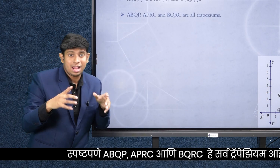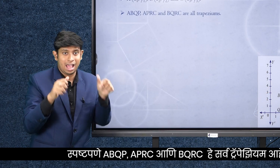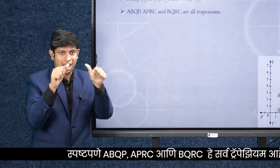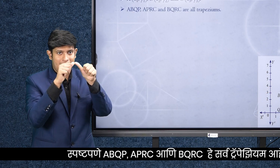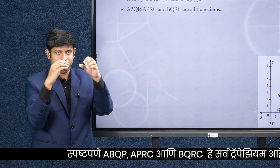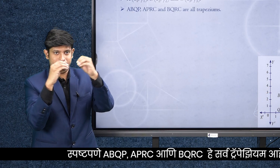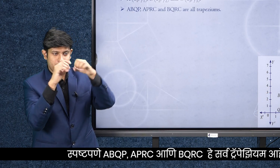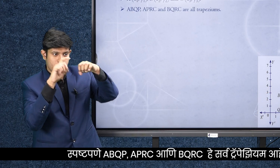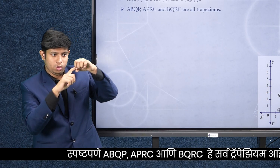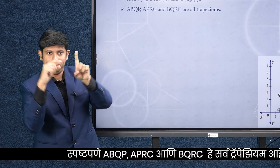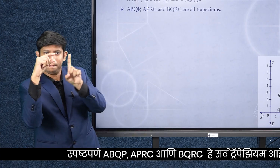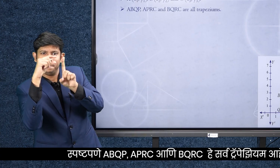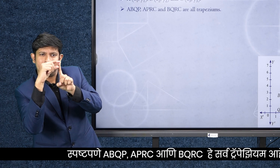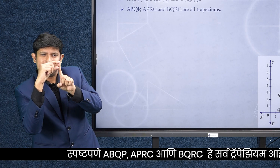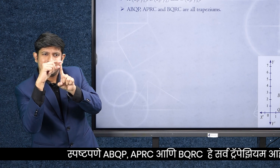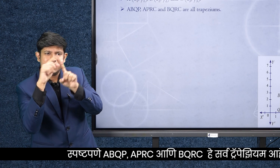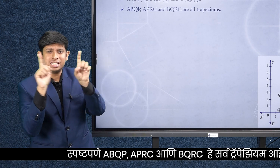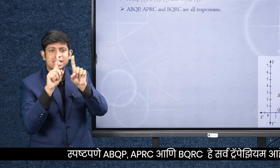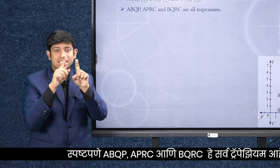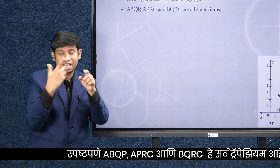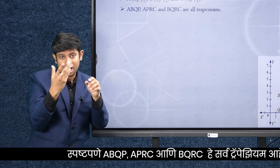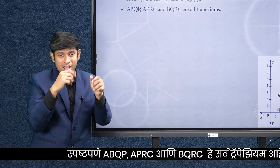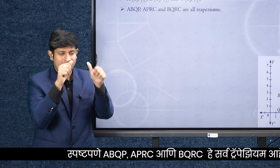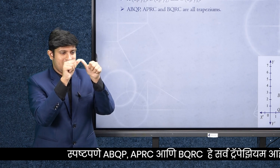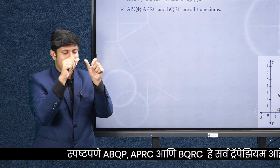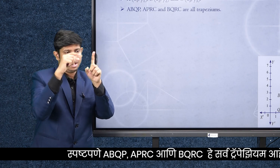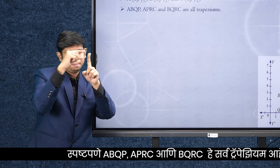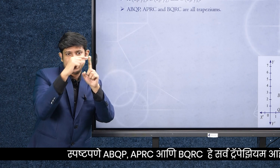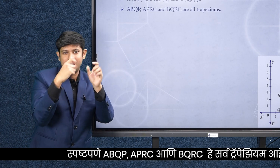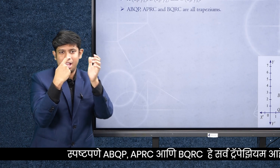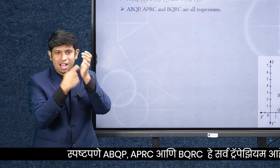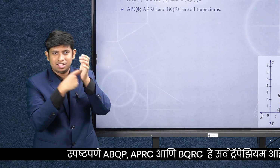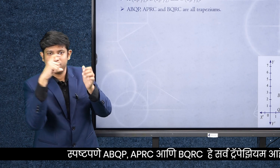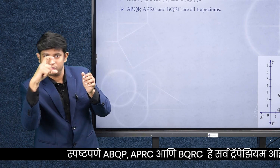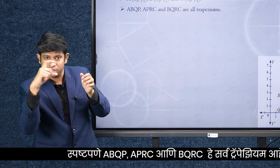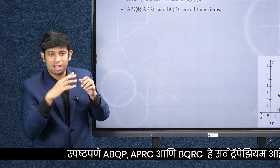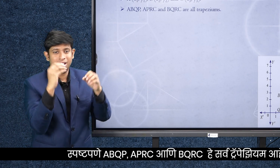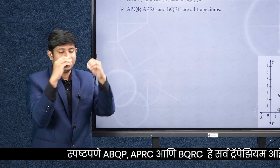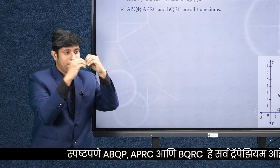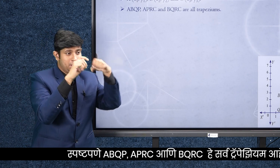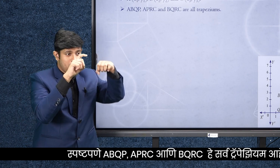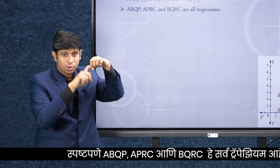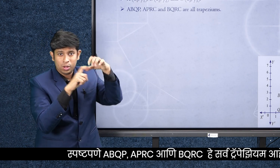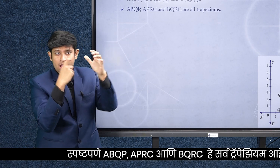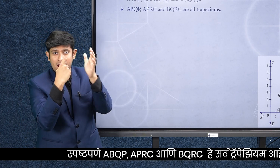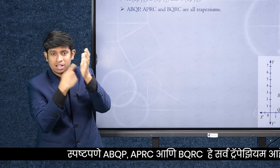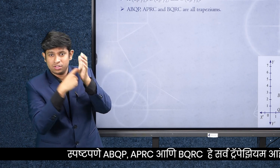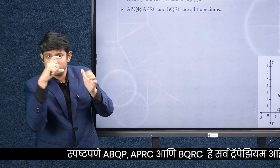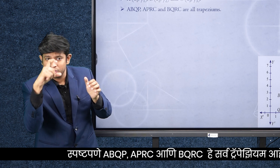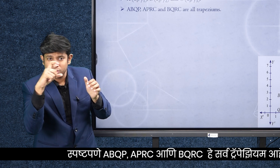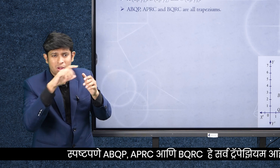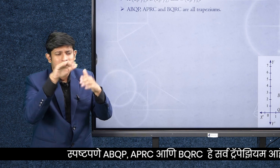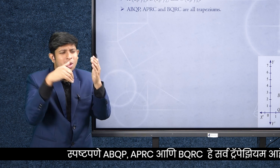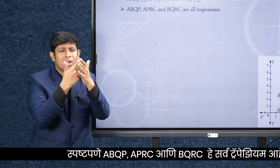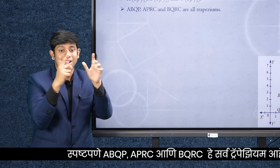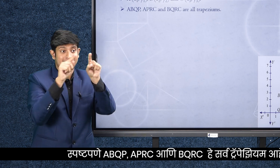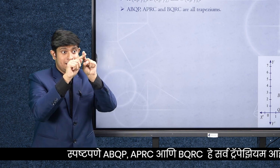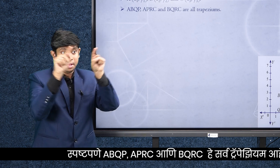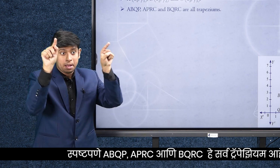स्पष्टपणे ए बी क्यू पी, ए पी आर सी आणि बी क्यू आर सी हे सर्व ट्रेपोझियम आहेत.